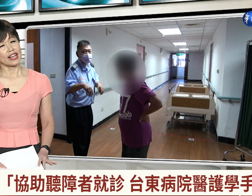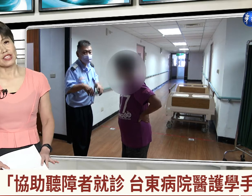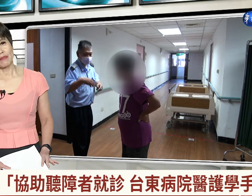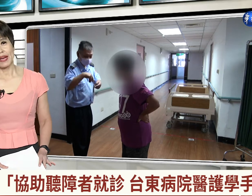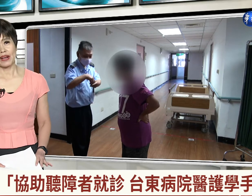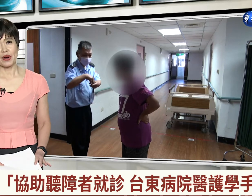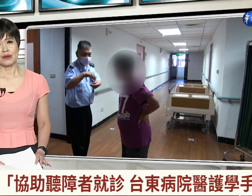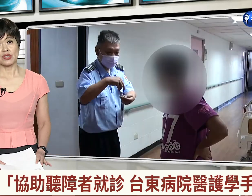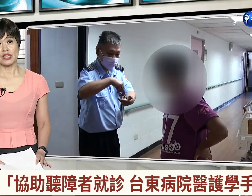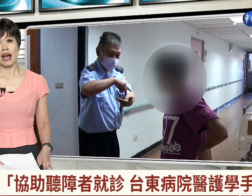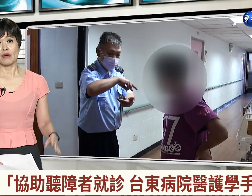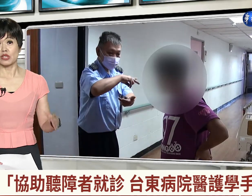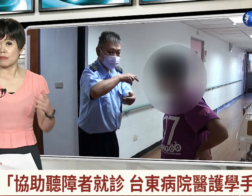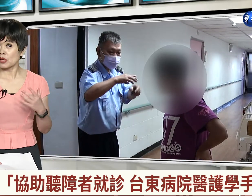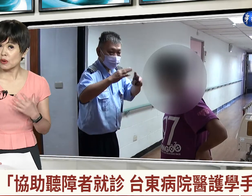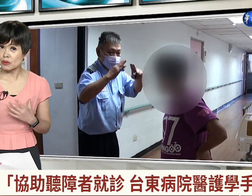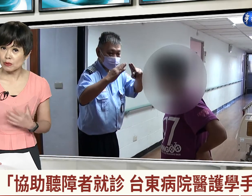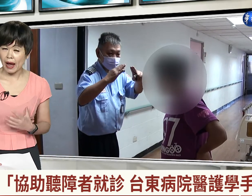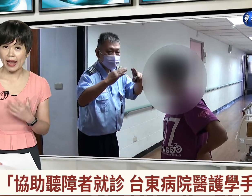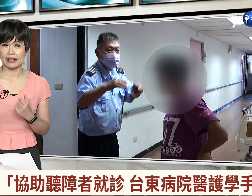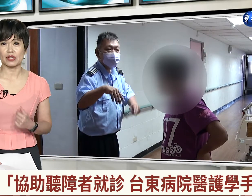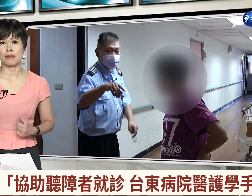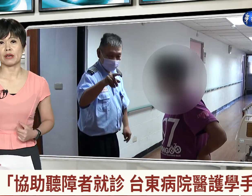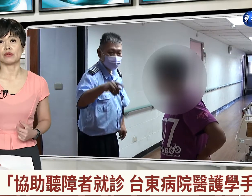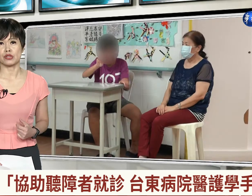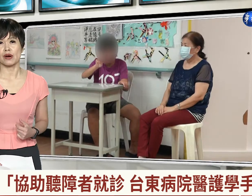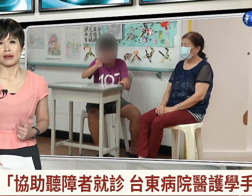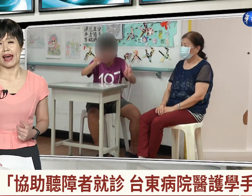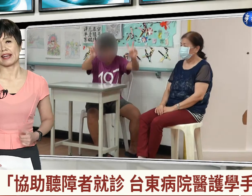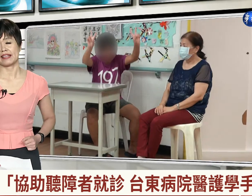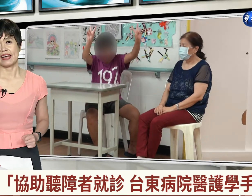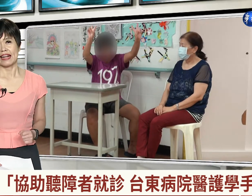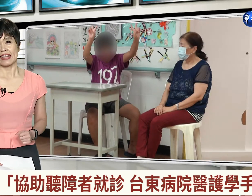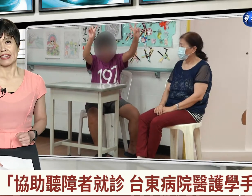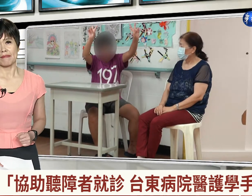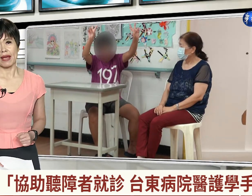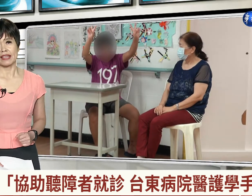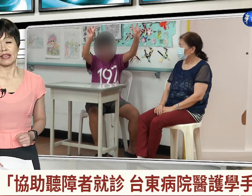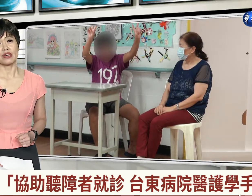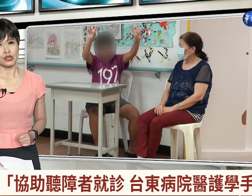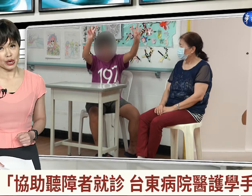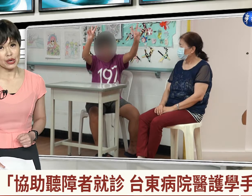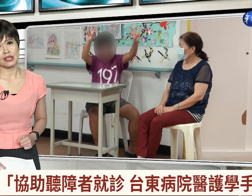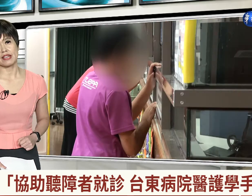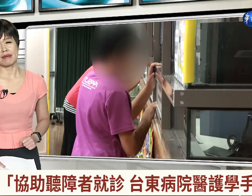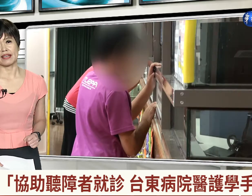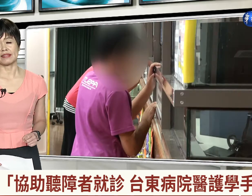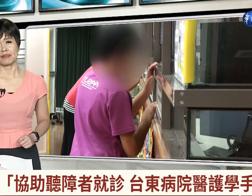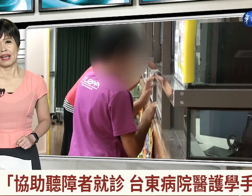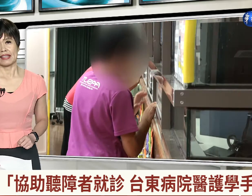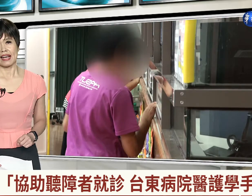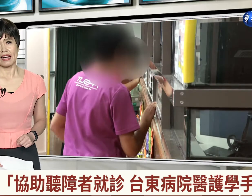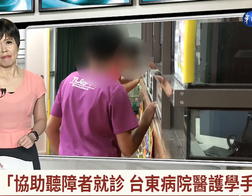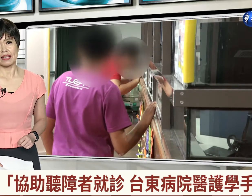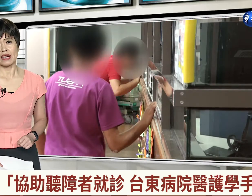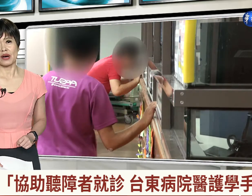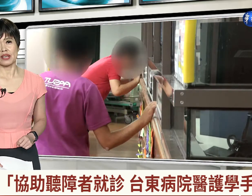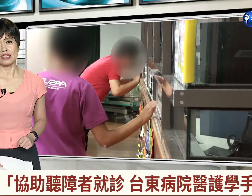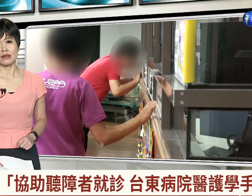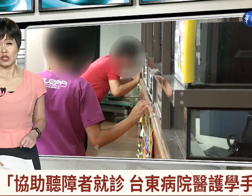来继续要来讲，只要心中有爱，就袂有障碍。台东病院得到上好的证明。台东病院护理师集